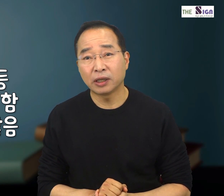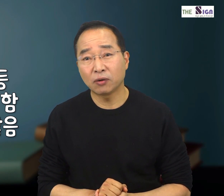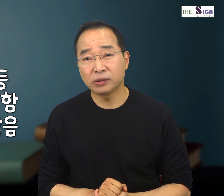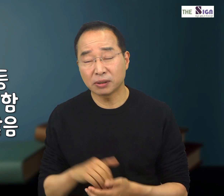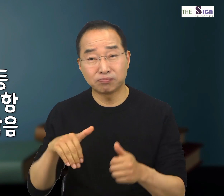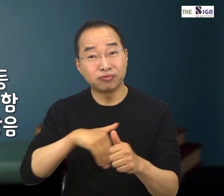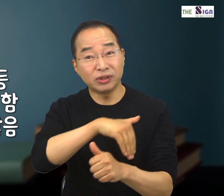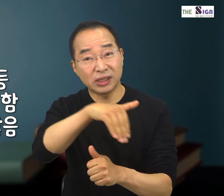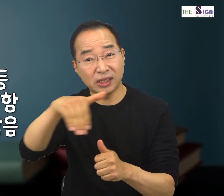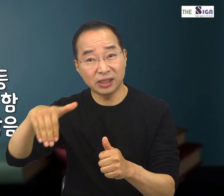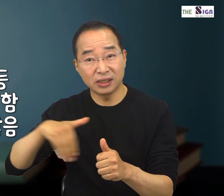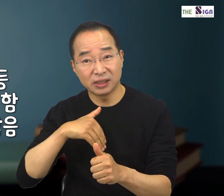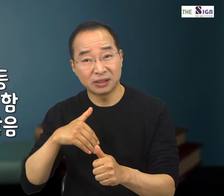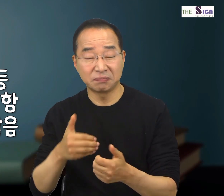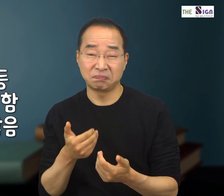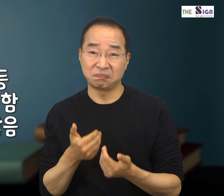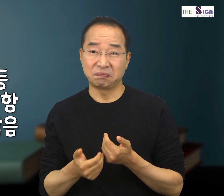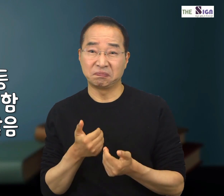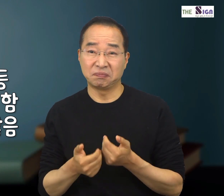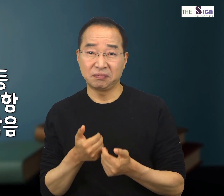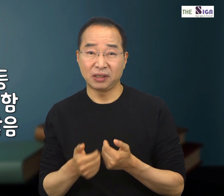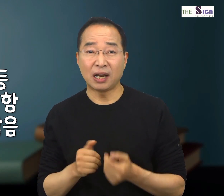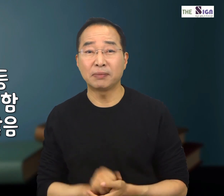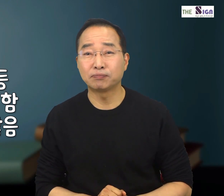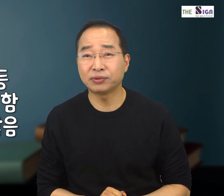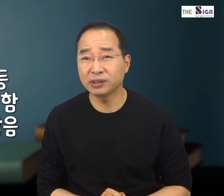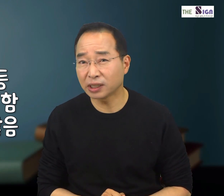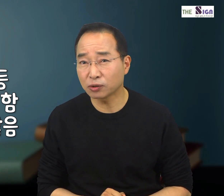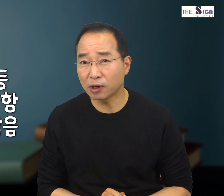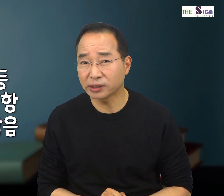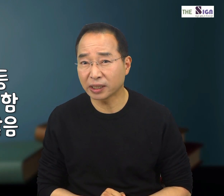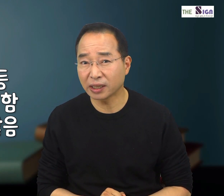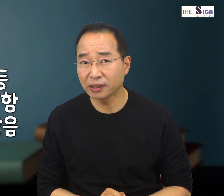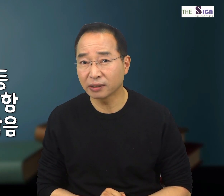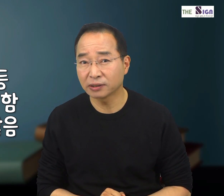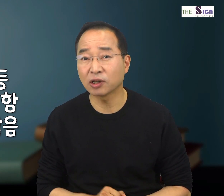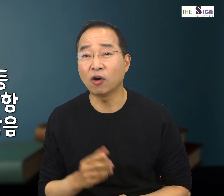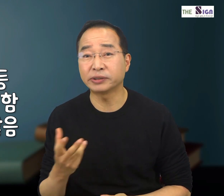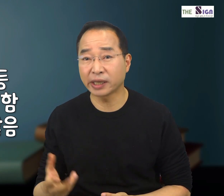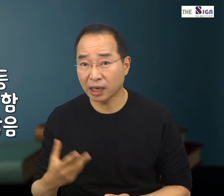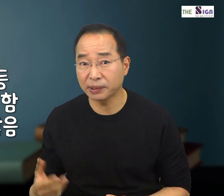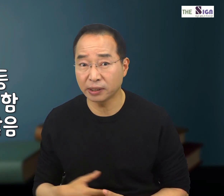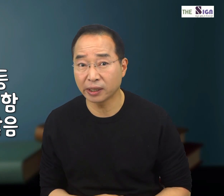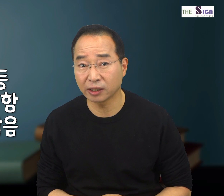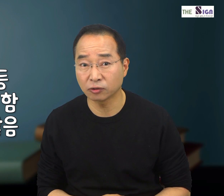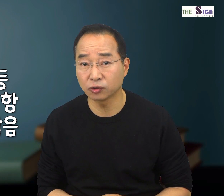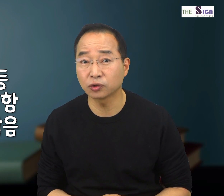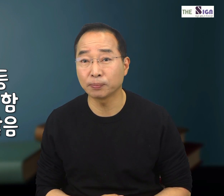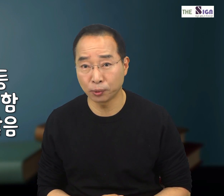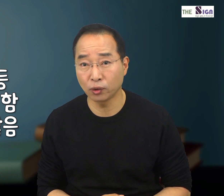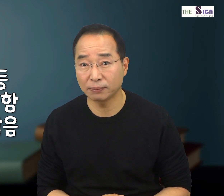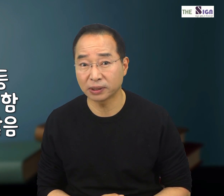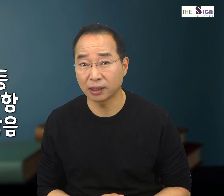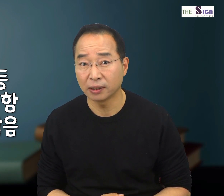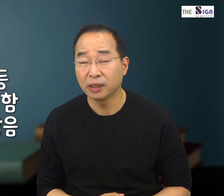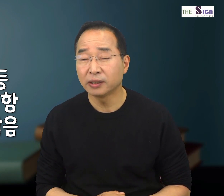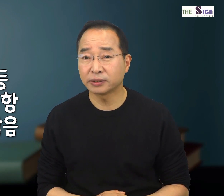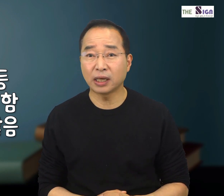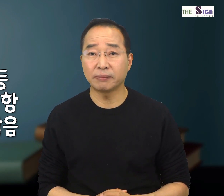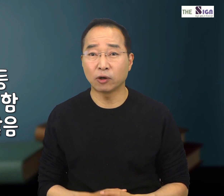때로는 이제 분위기 하면 분위기가 좀 어색해, 그래서 어색함에 대한 것도 좀 표현합니다. 그 다음에 어떤